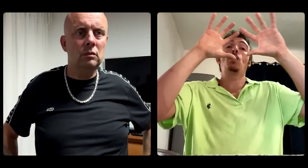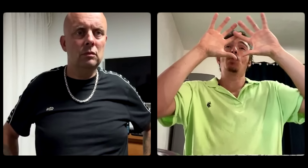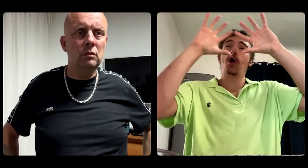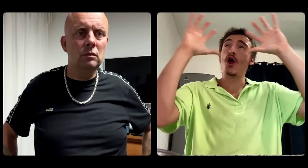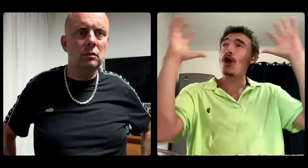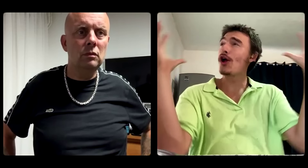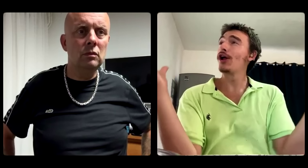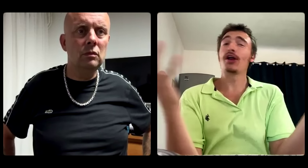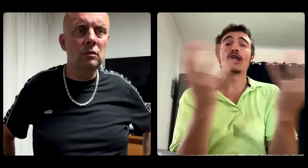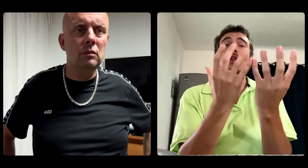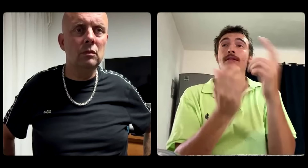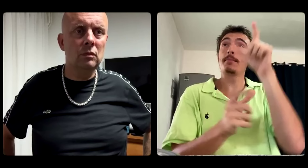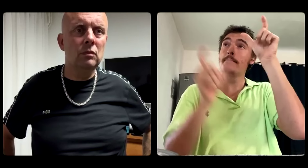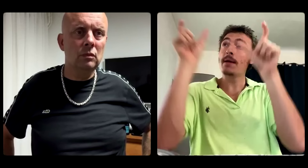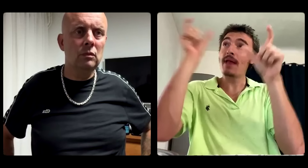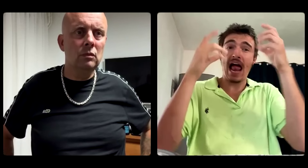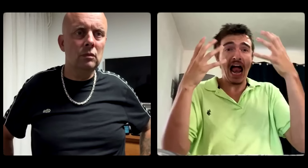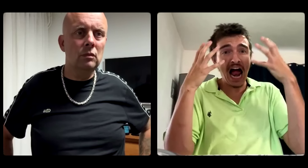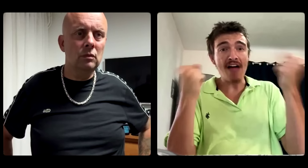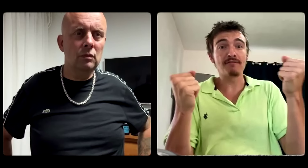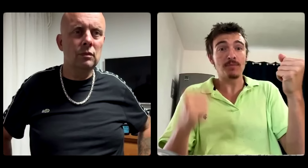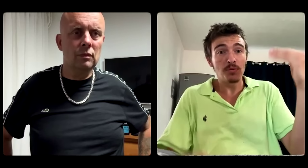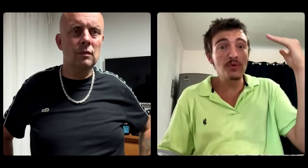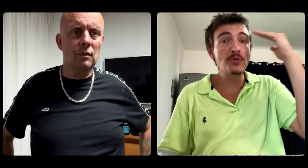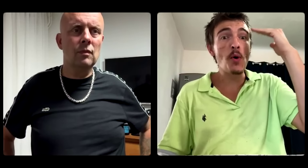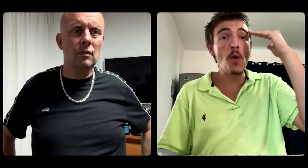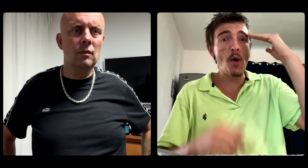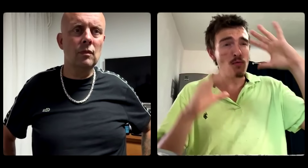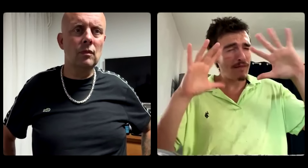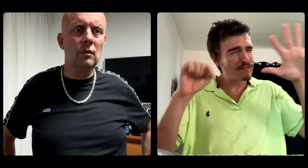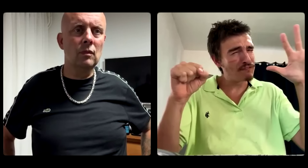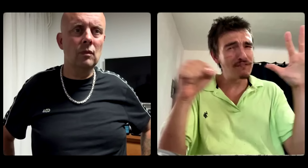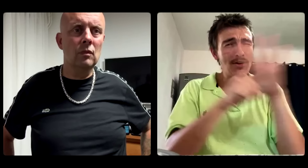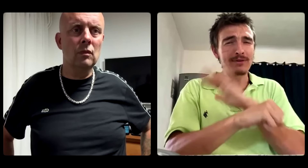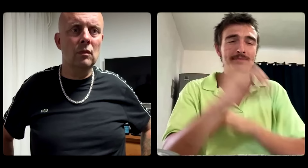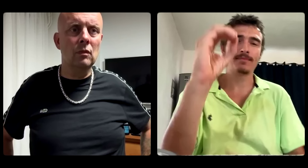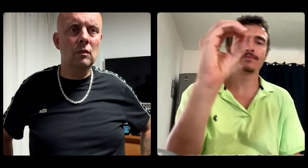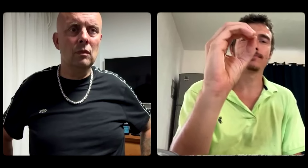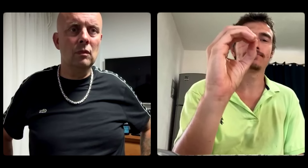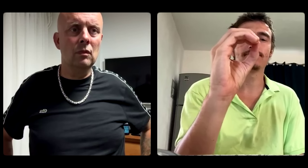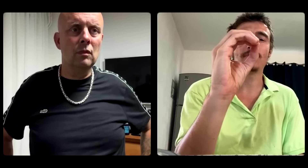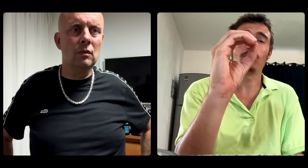Grapje, het is puur natuur. Ik heb niks aan mezelf gedaan.